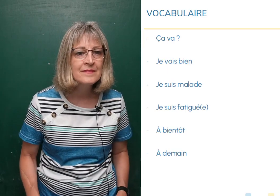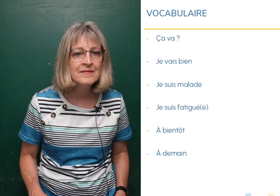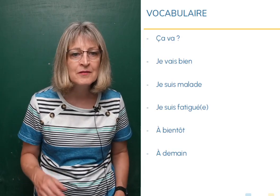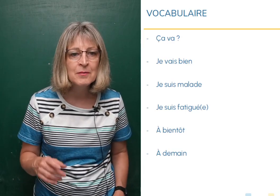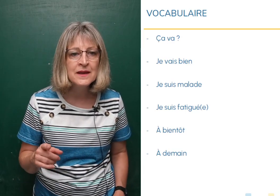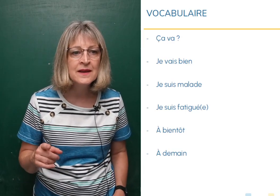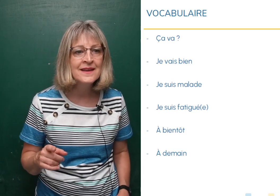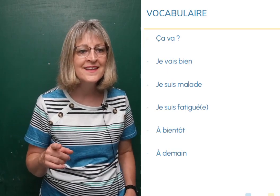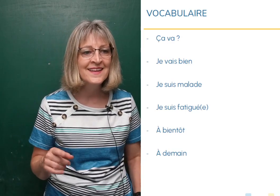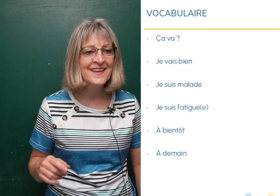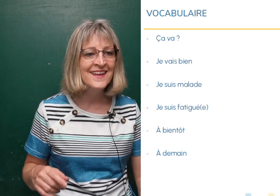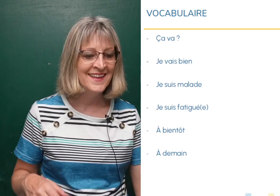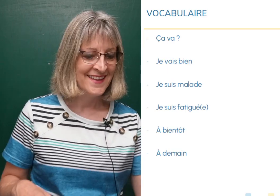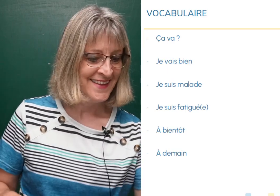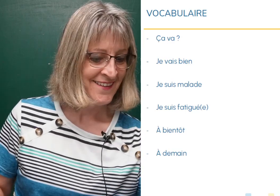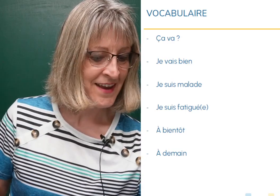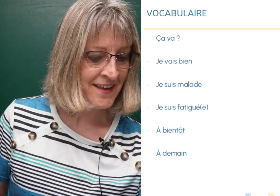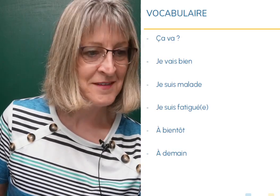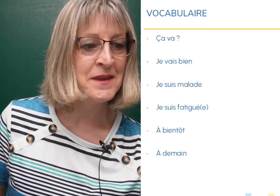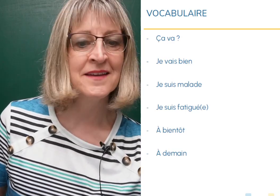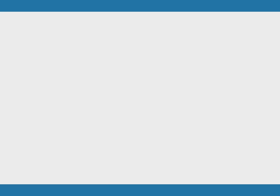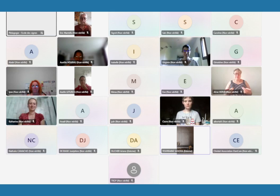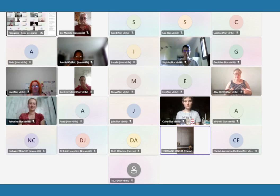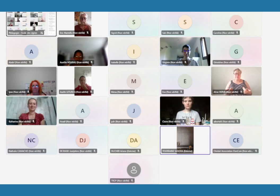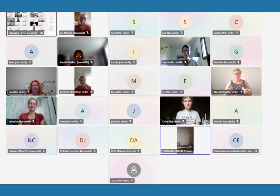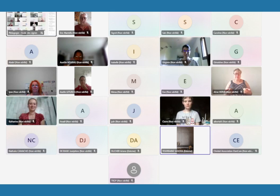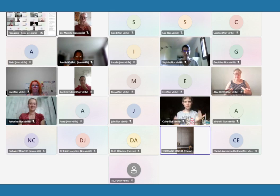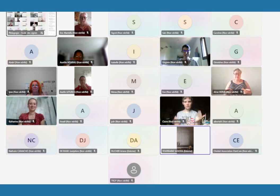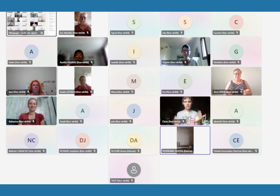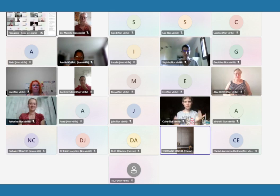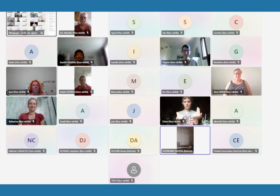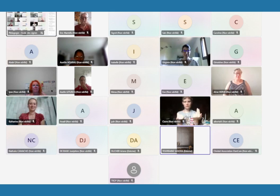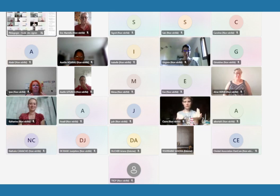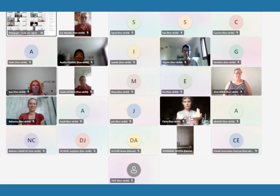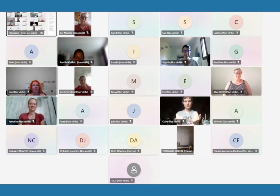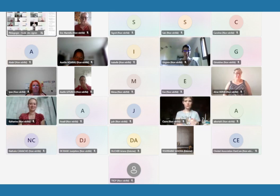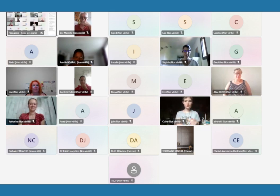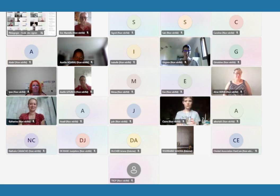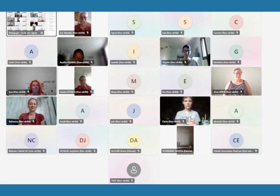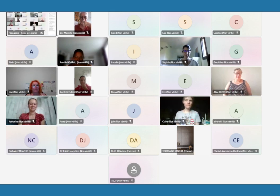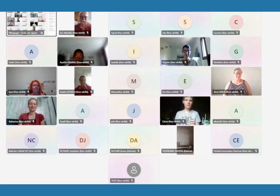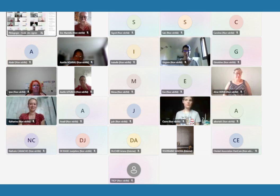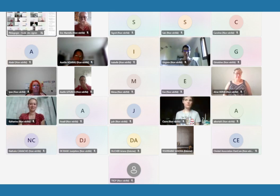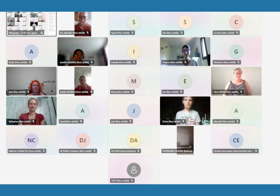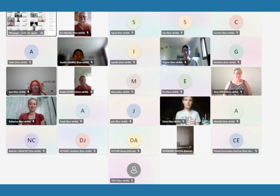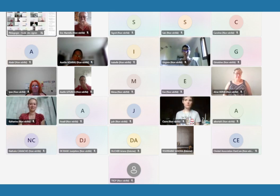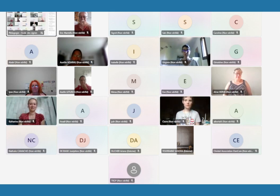Vous vous rappelez? Ouais, c'est bien, il y en a. Voilà, c'est bien, Aline, Claire, ouais, très bien, Katharina,